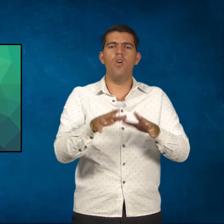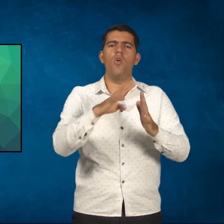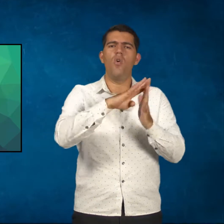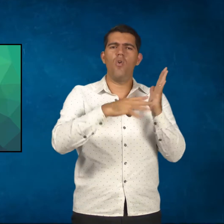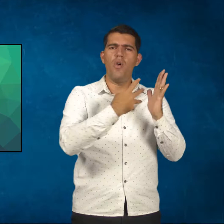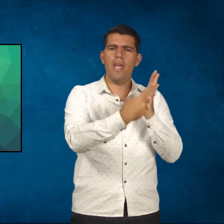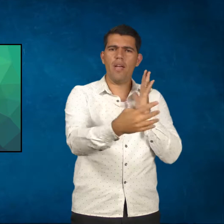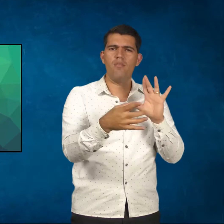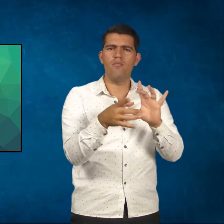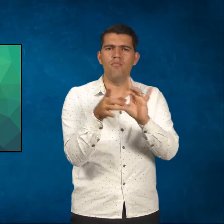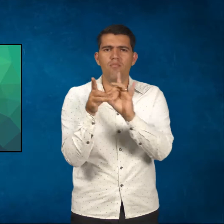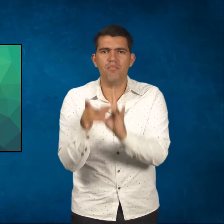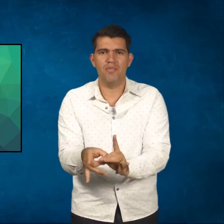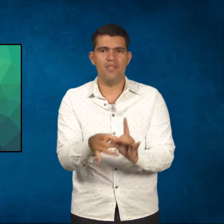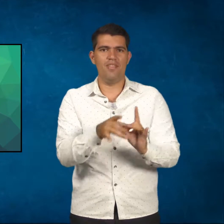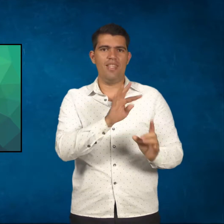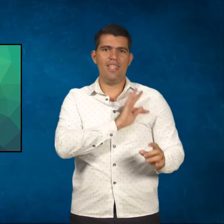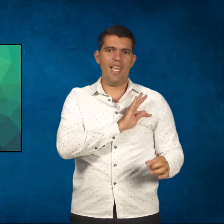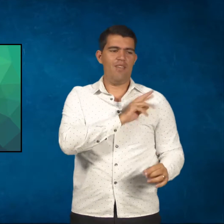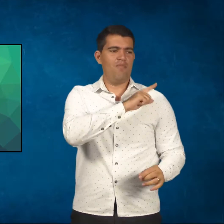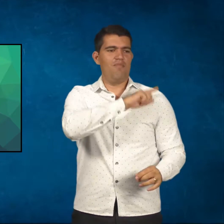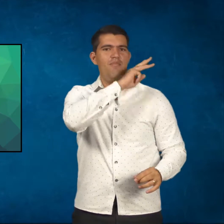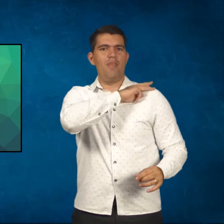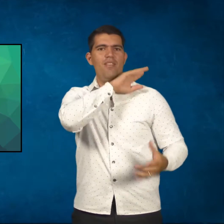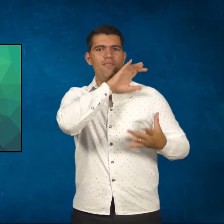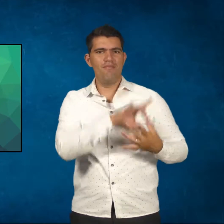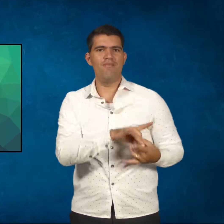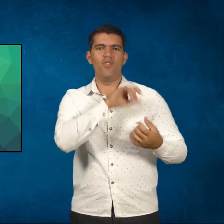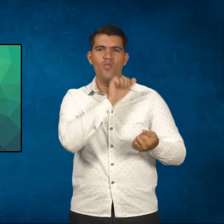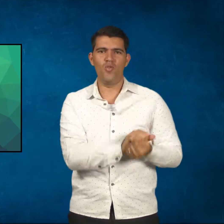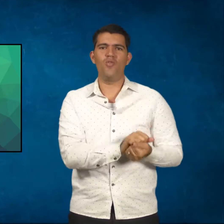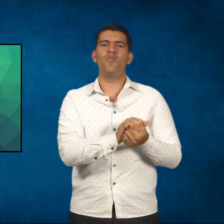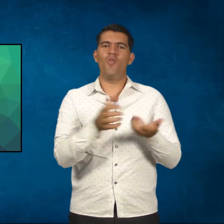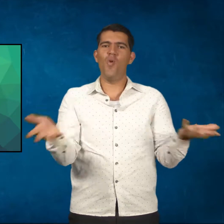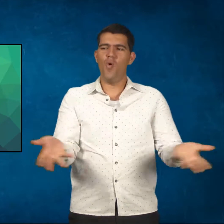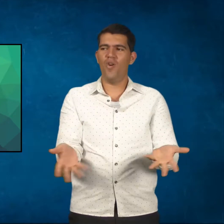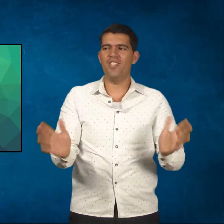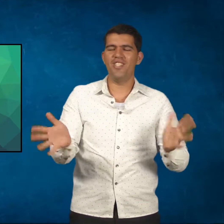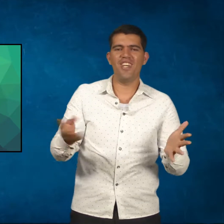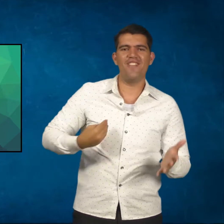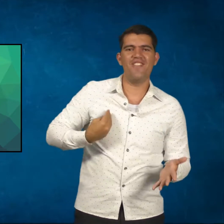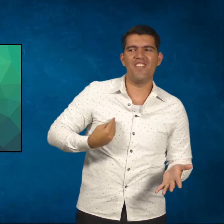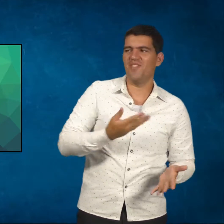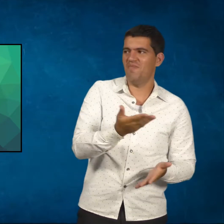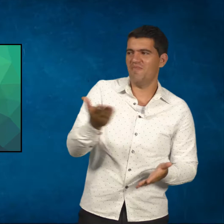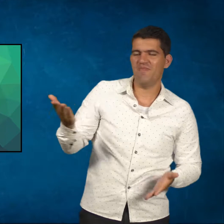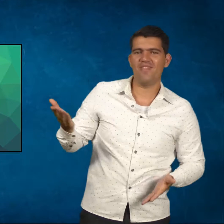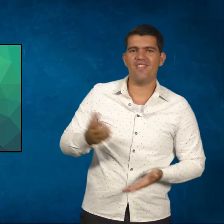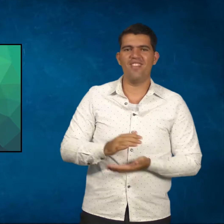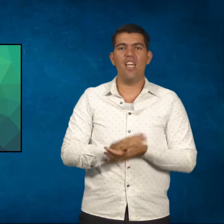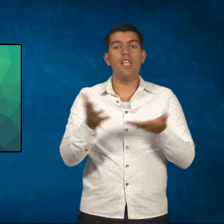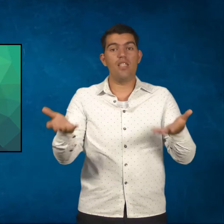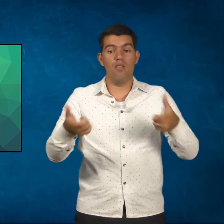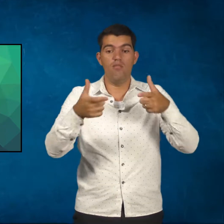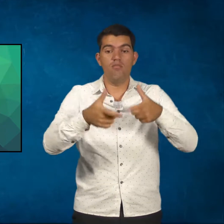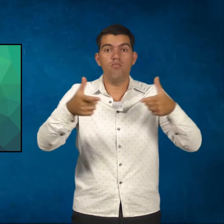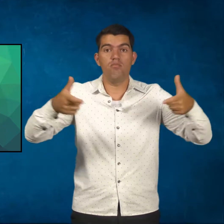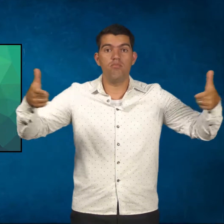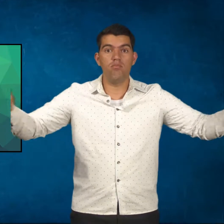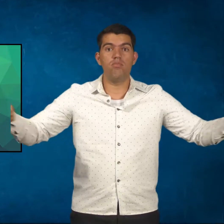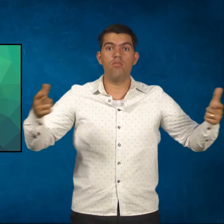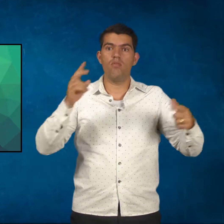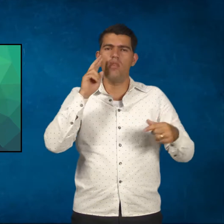curricular do ensino médio ao técnico, tal como nós conhecemos hoje. A expansão, que visava